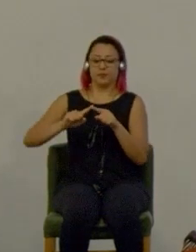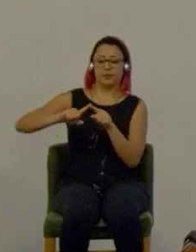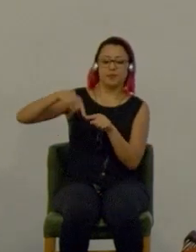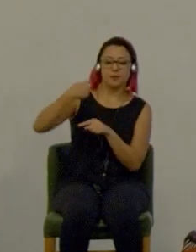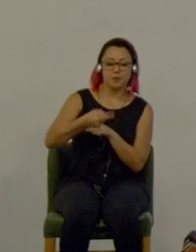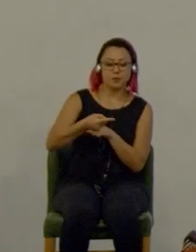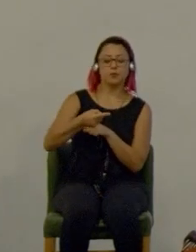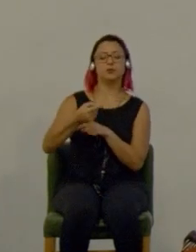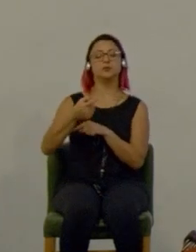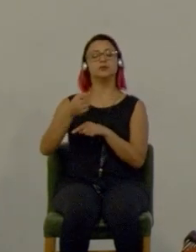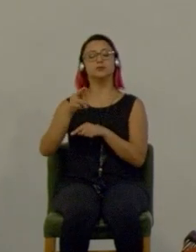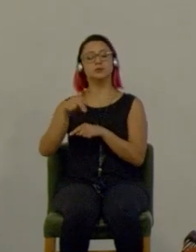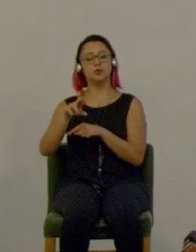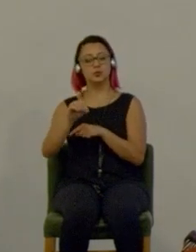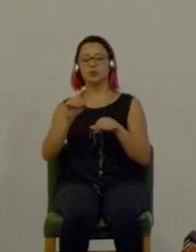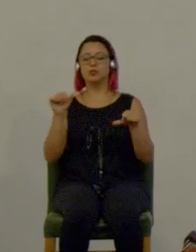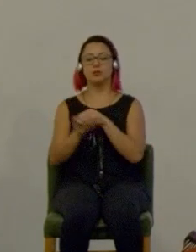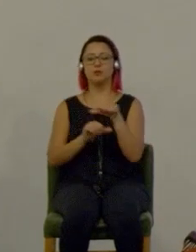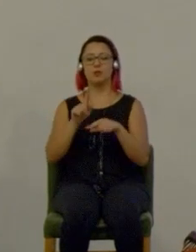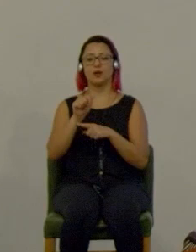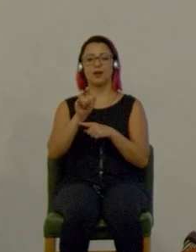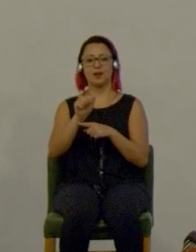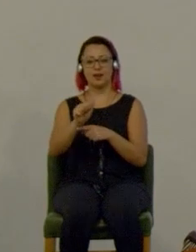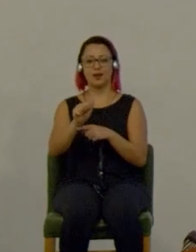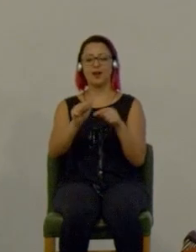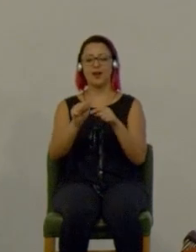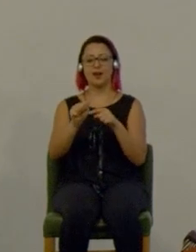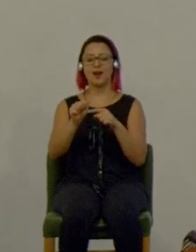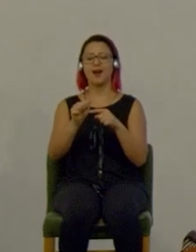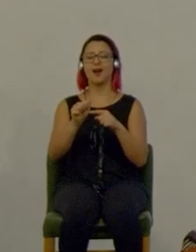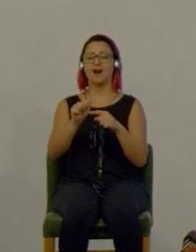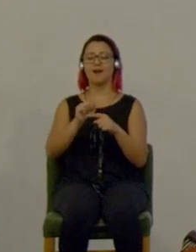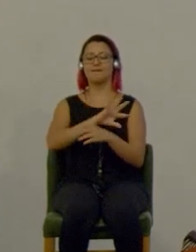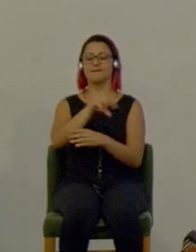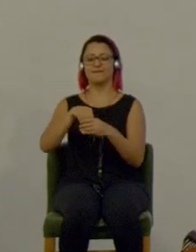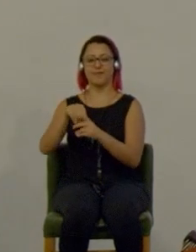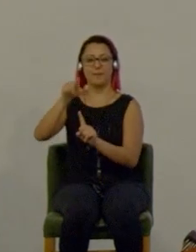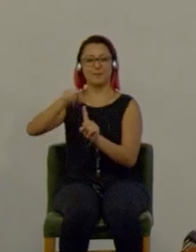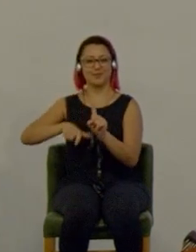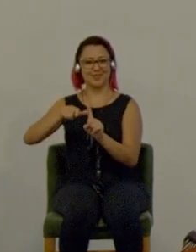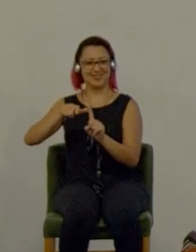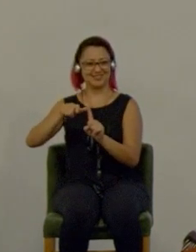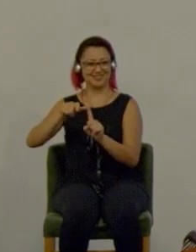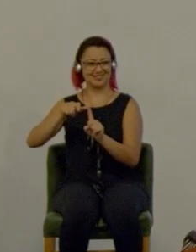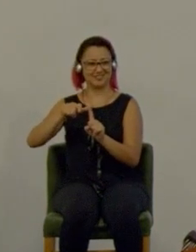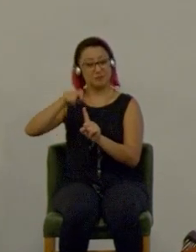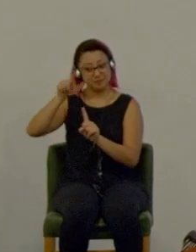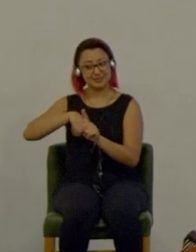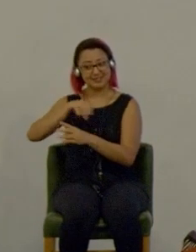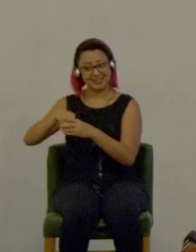théâtre. Gaïa entre en scène, ça veut vraiment dire, c'est la question politique, mais c'est toujours déjà en même temps une question